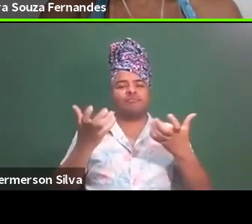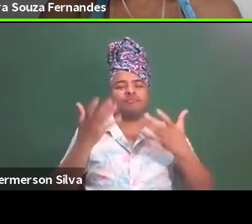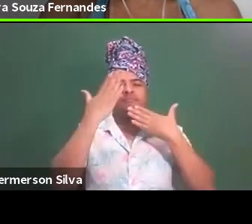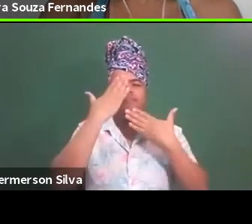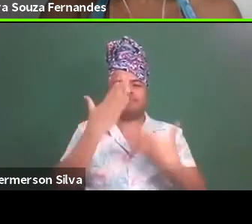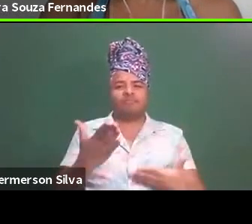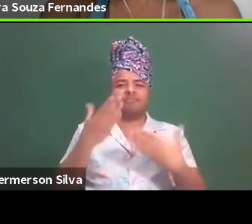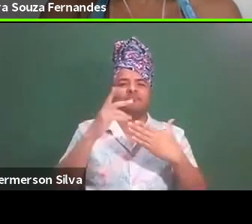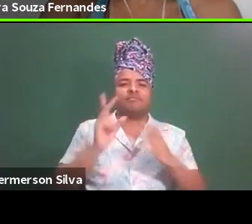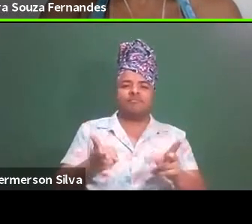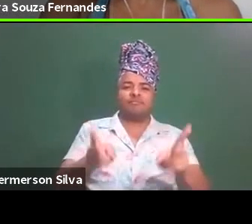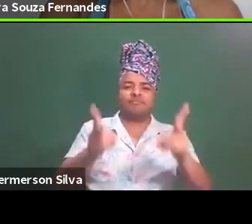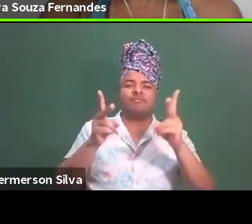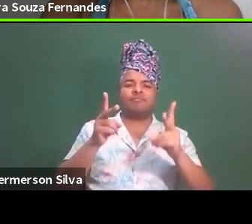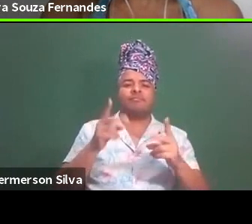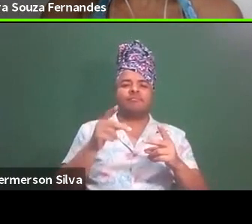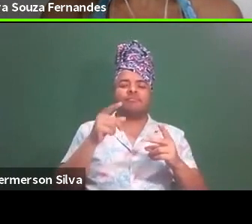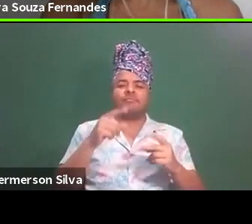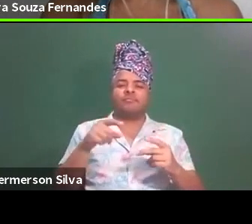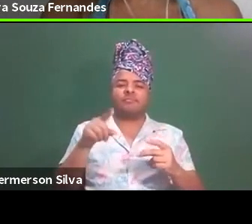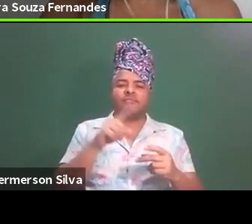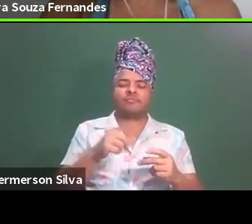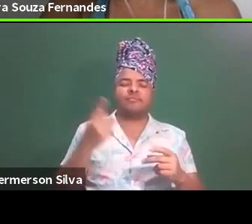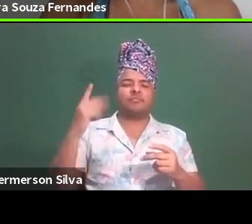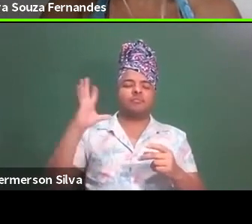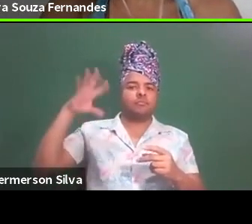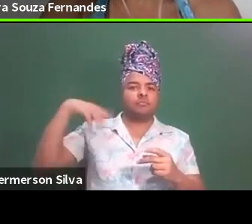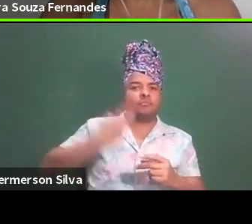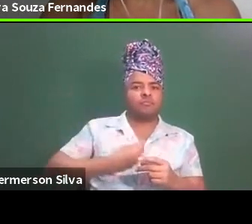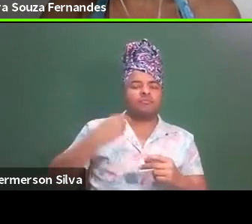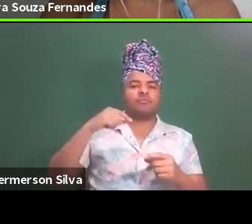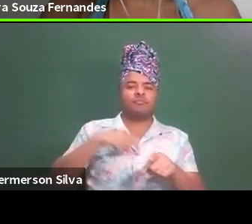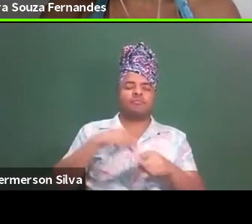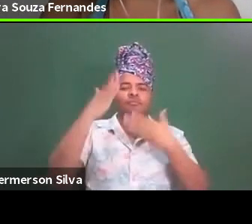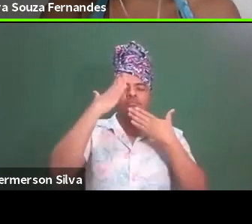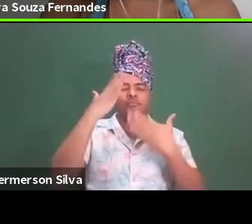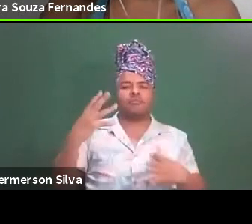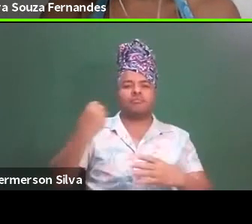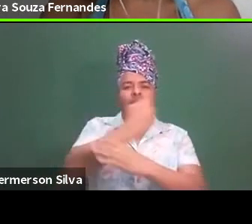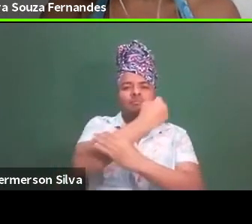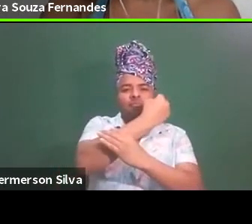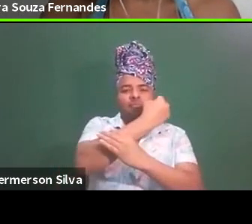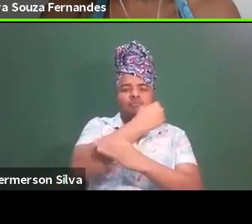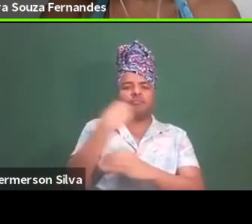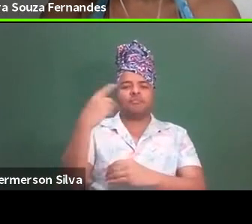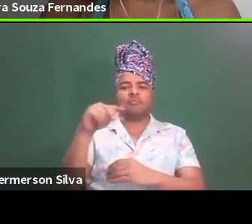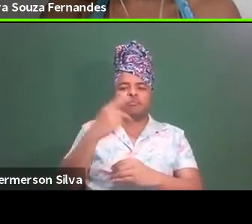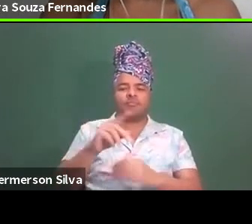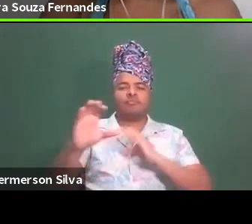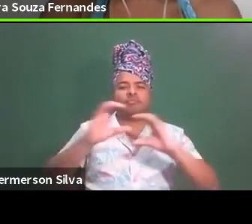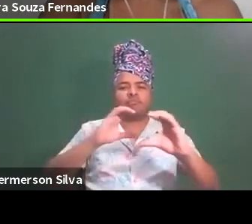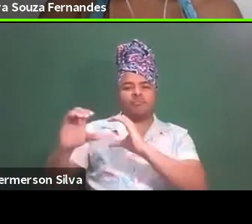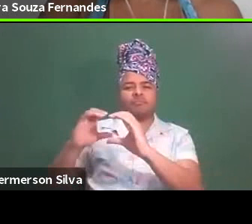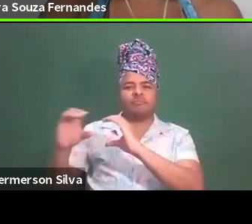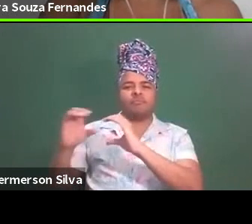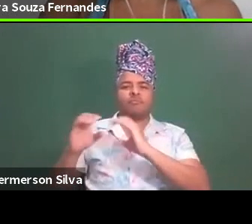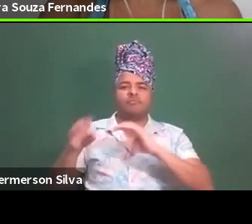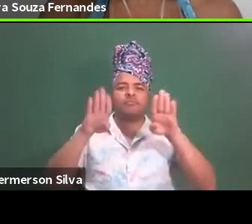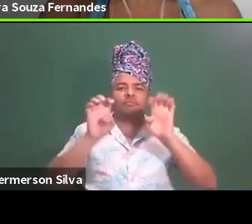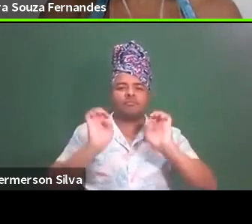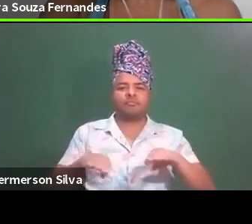também, continuando com essas questões ancestrais, agradecer a Exu, que é o senhor da comunicação,